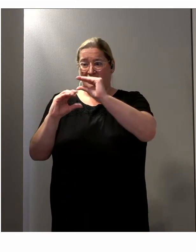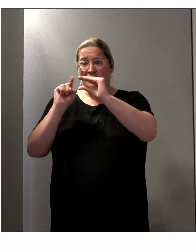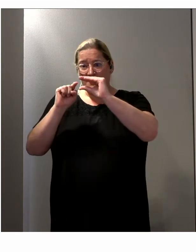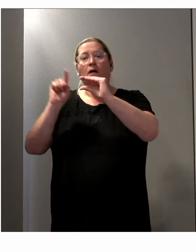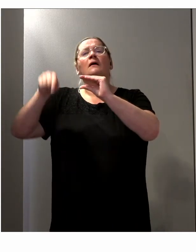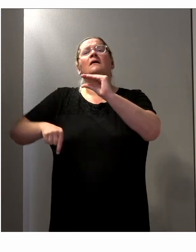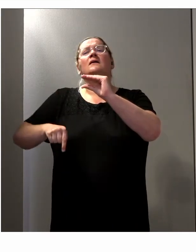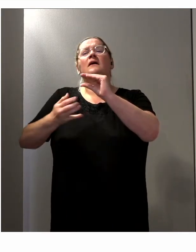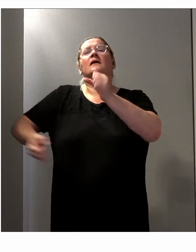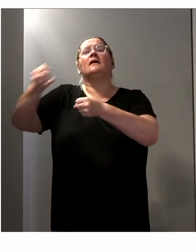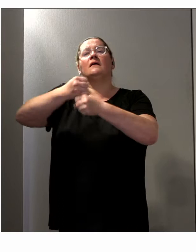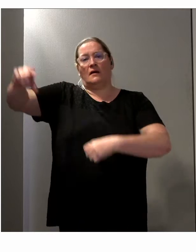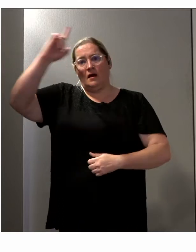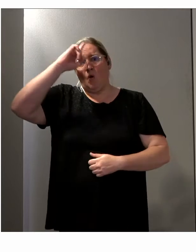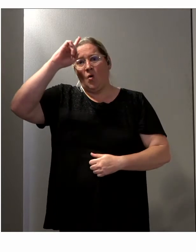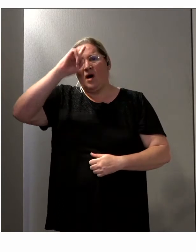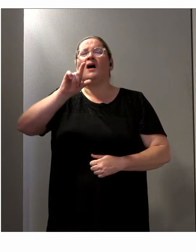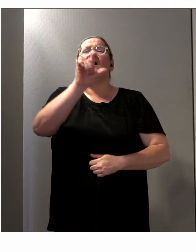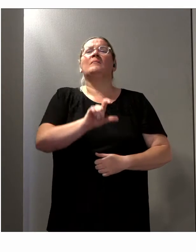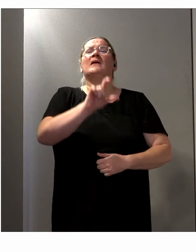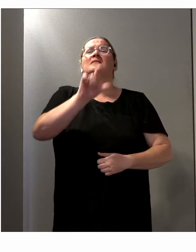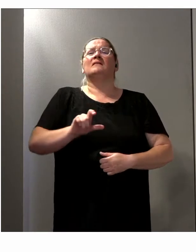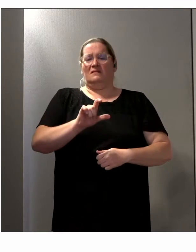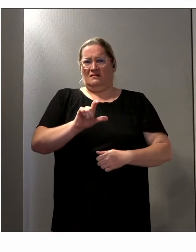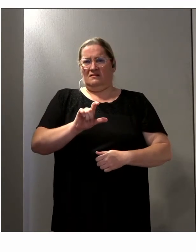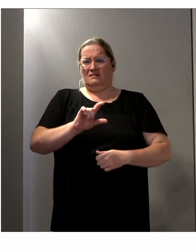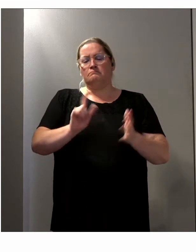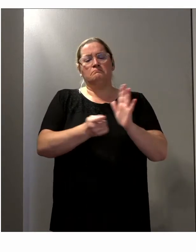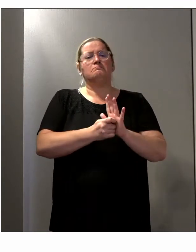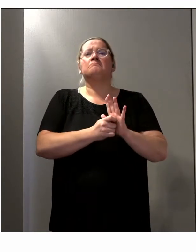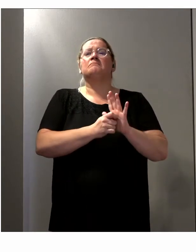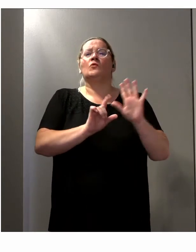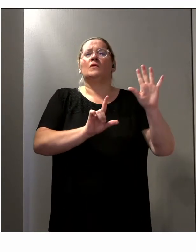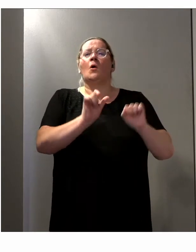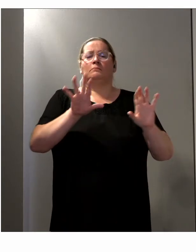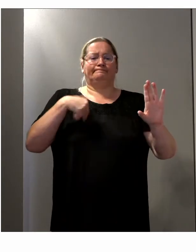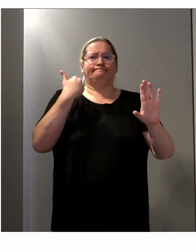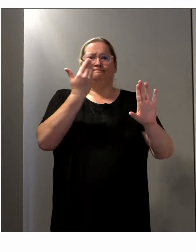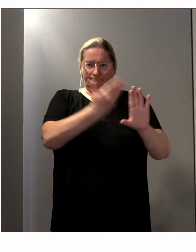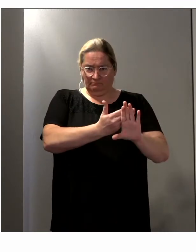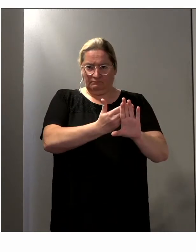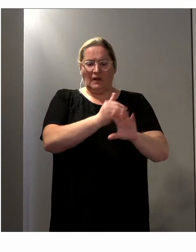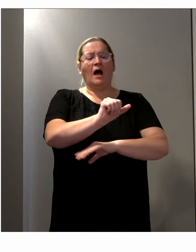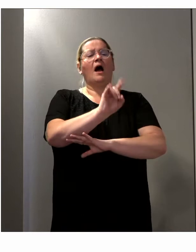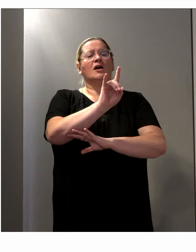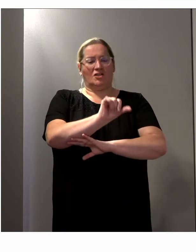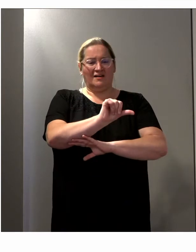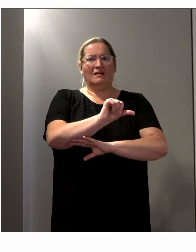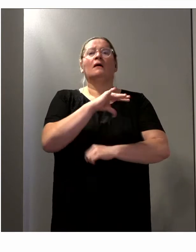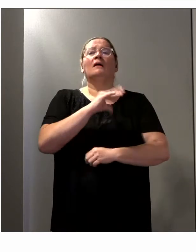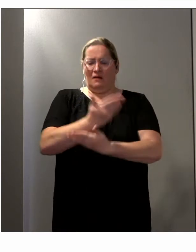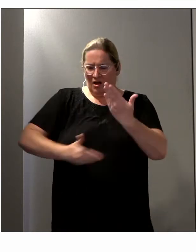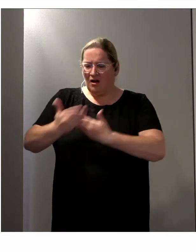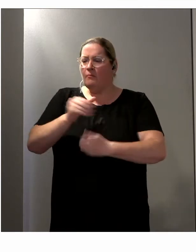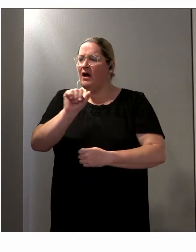depuis 71 de l'AHA ne soient pas pénalisés par la disparition de cette allocation au